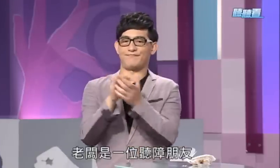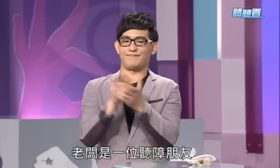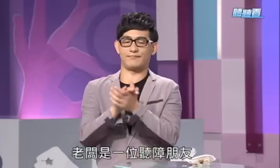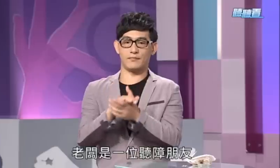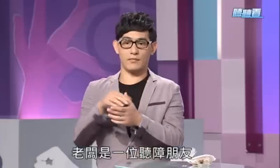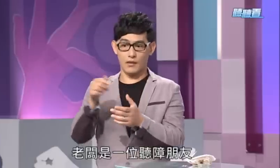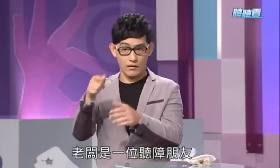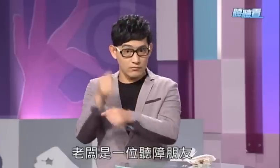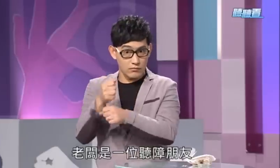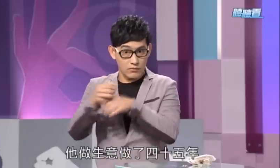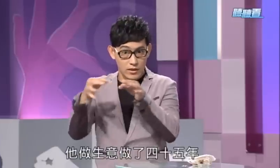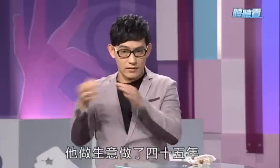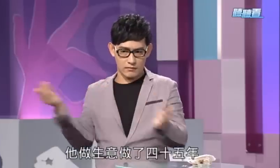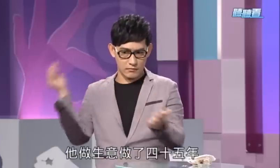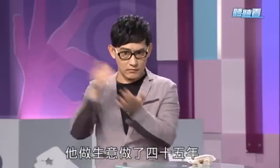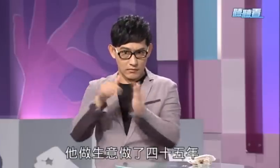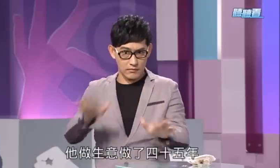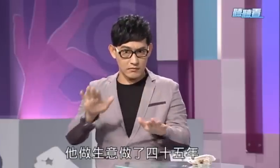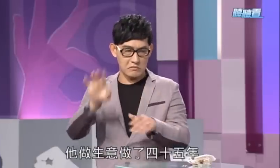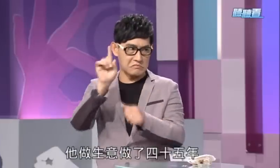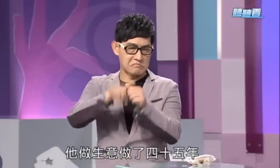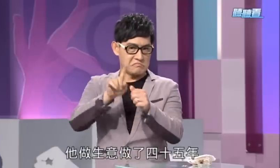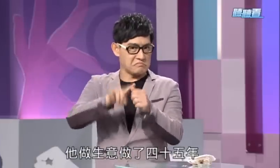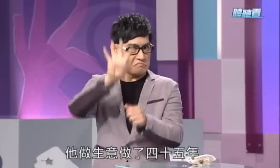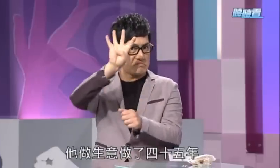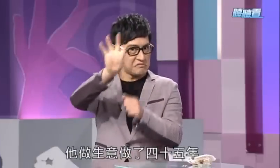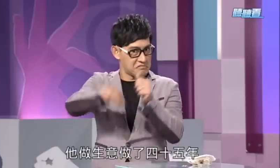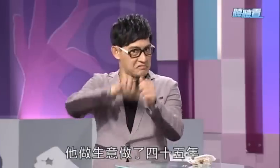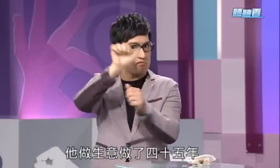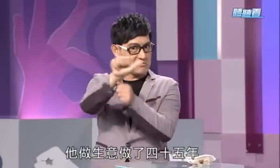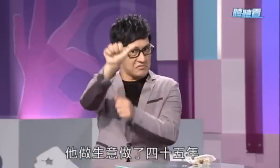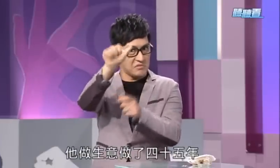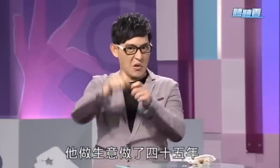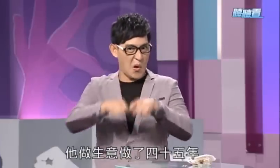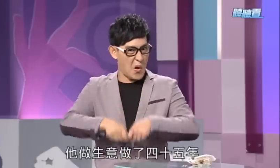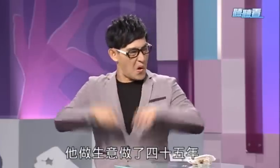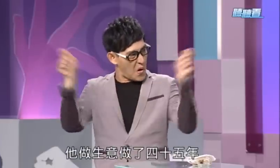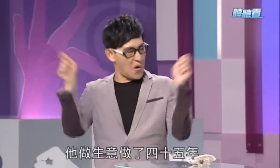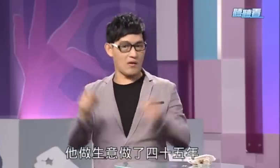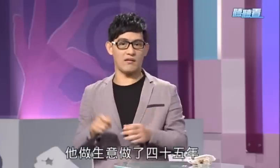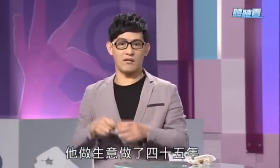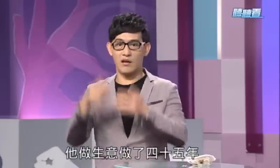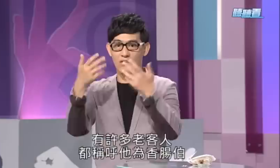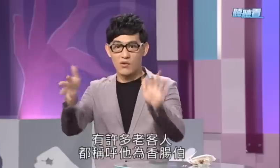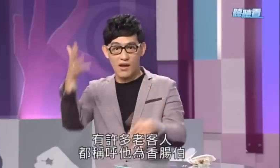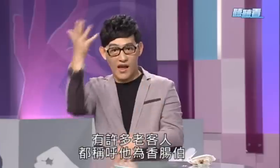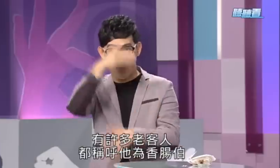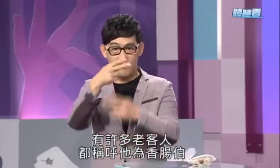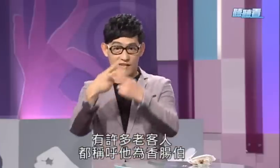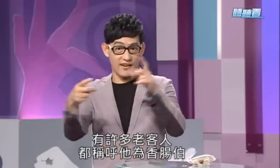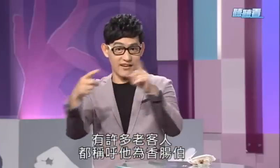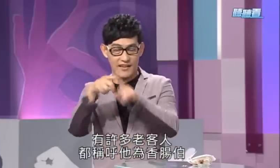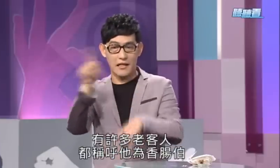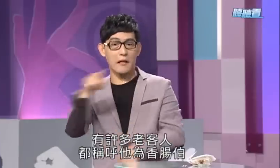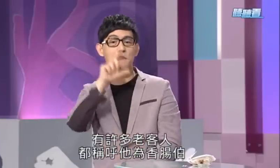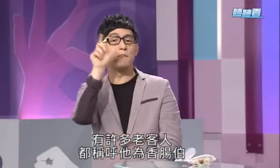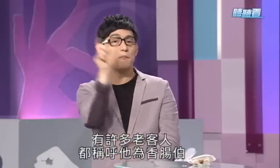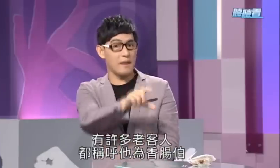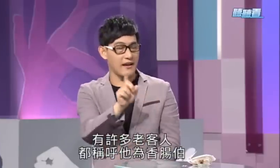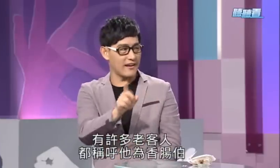友。他做生意啊，做了45年，有许多老客人呢，都称呼他